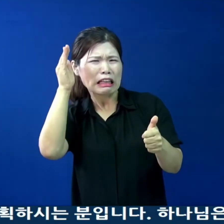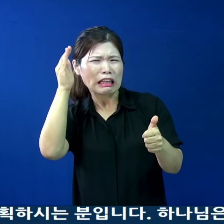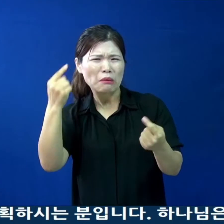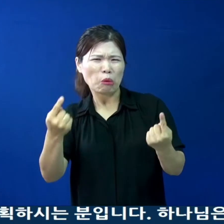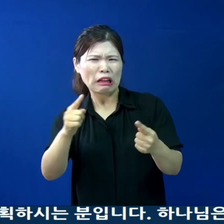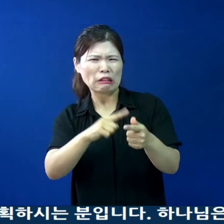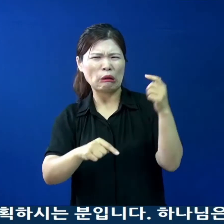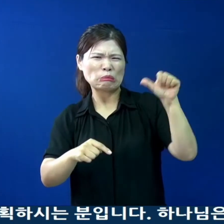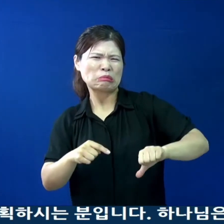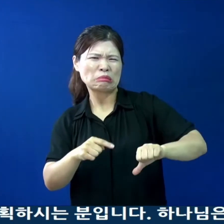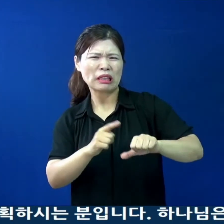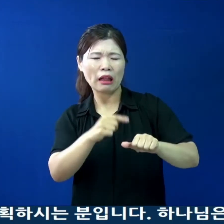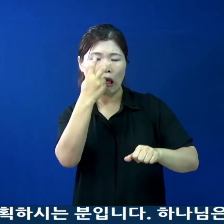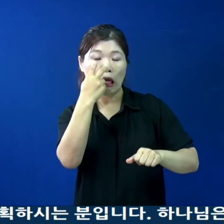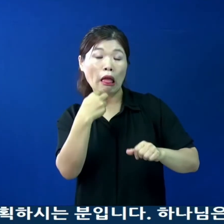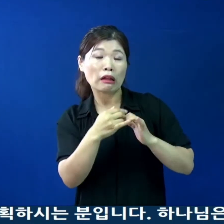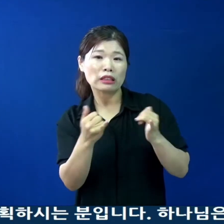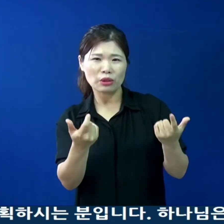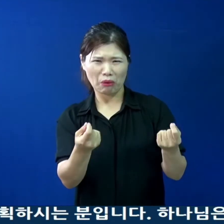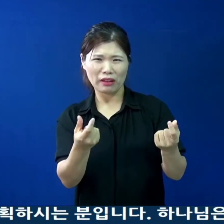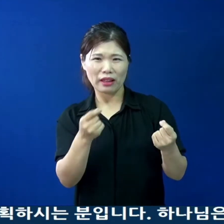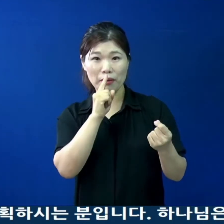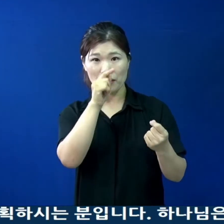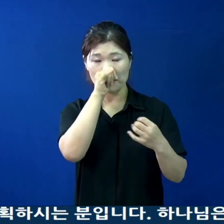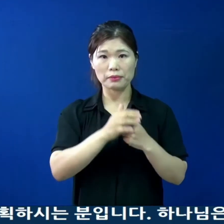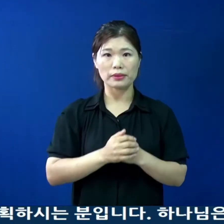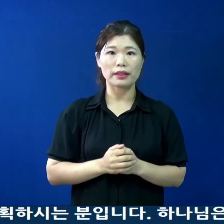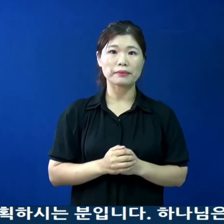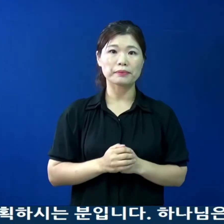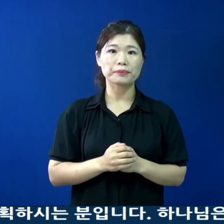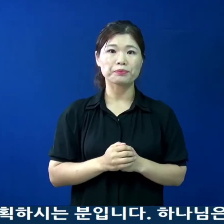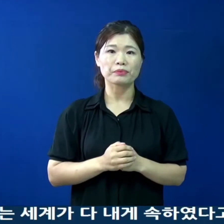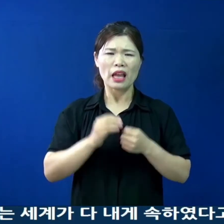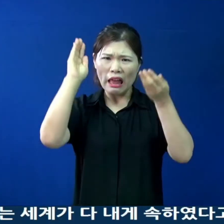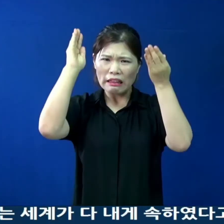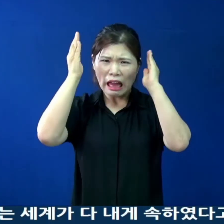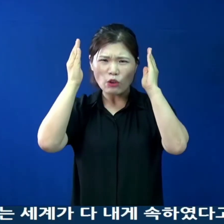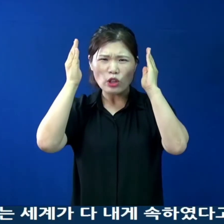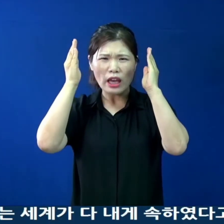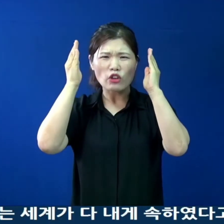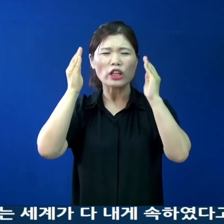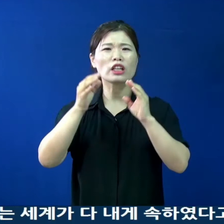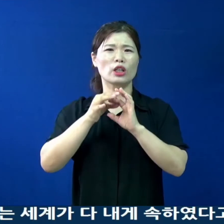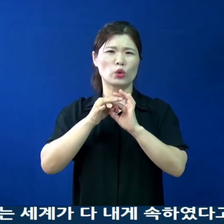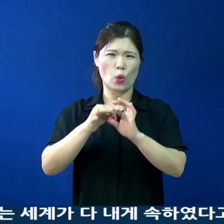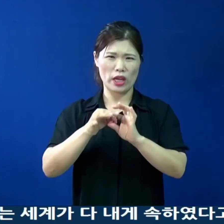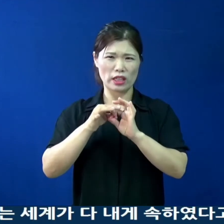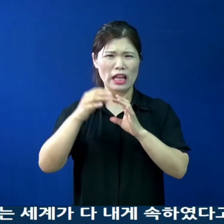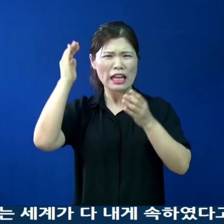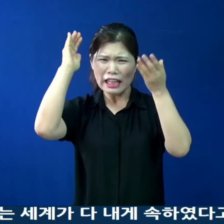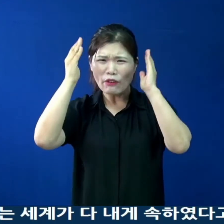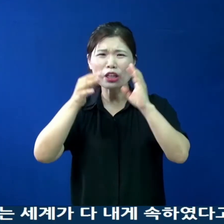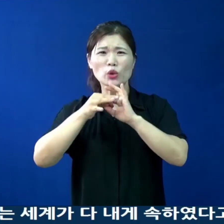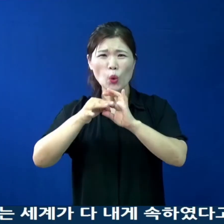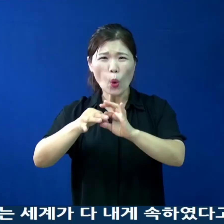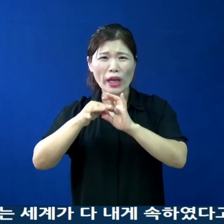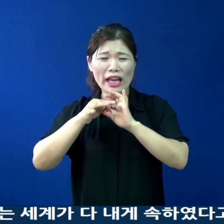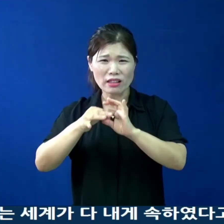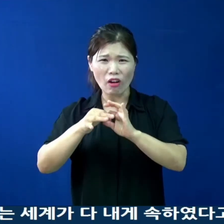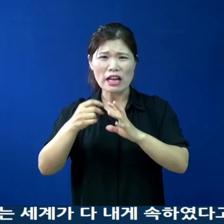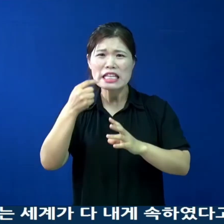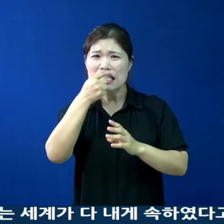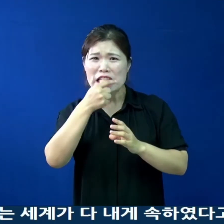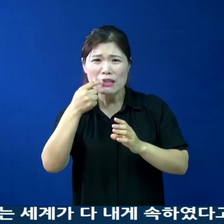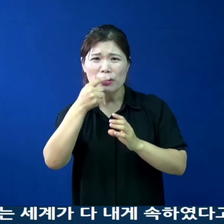사람임을 암시해 주는 본문의 내용도 있습니다. 나귀의 귀를 통해서 일하시고 심지어 나귀의 입을